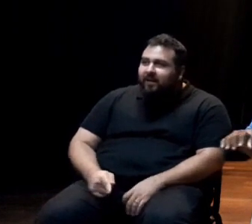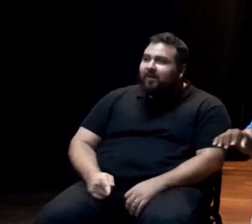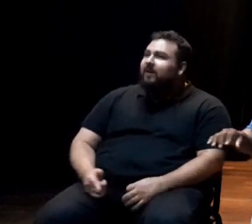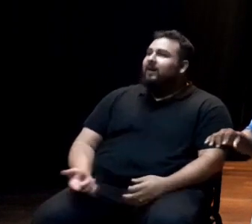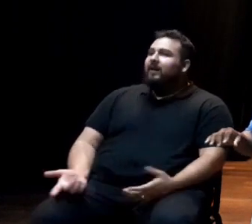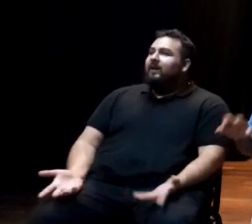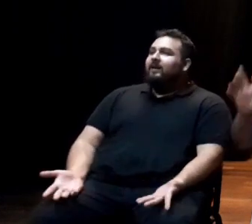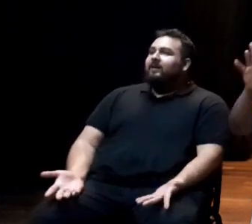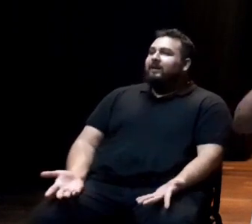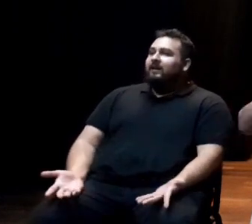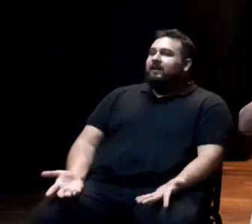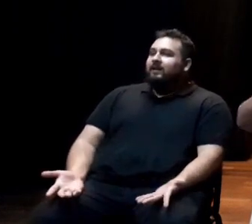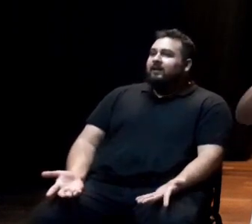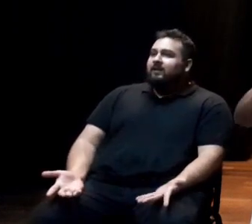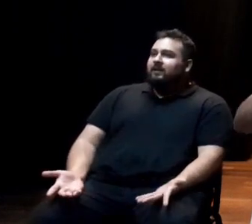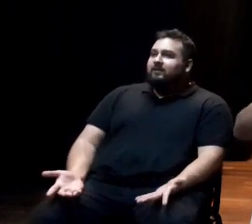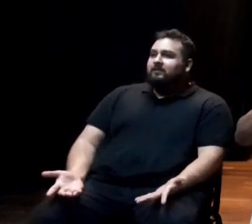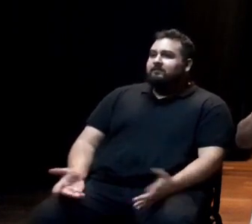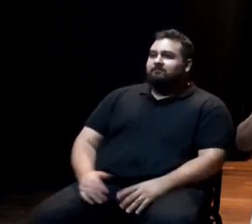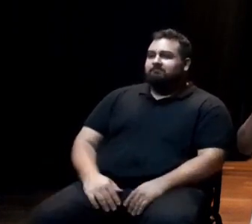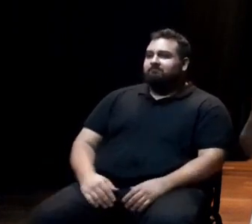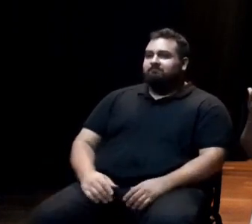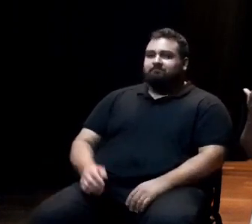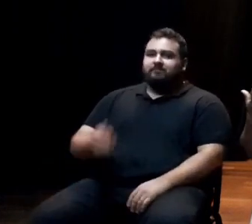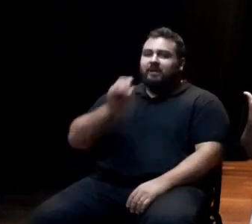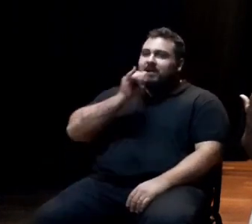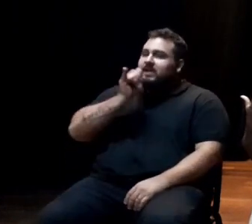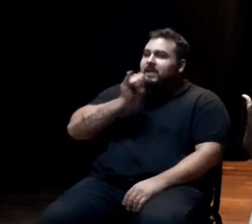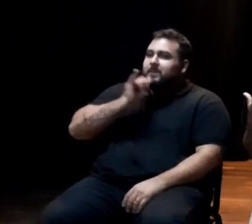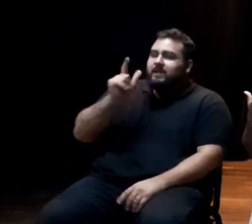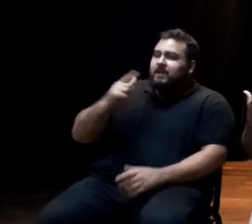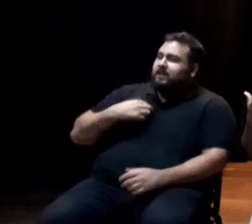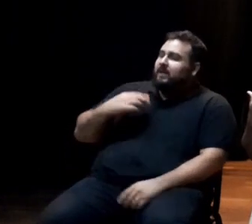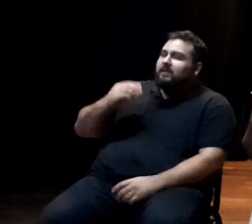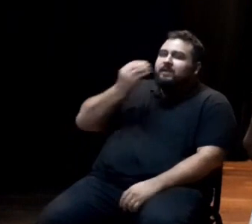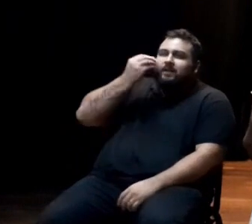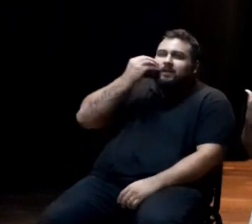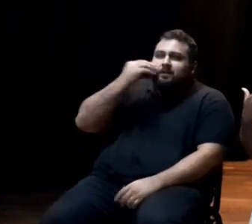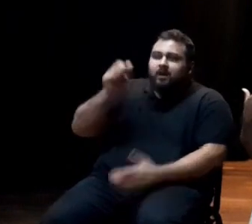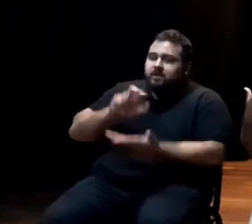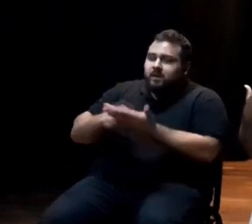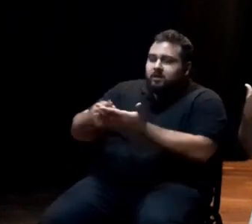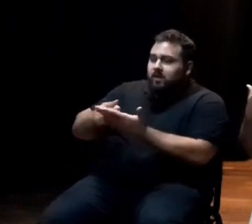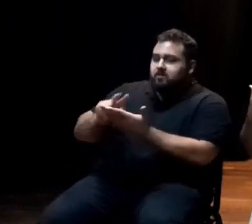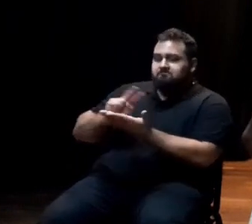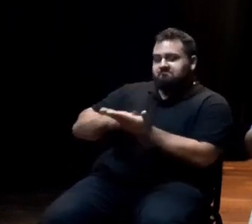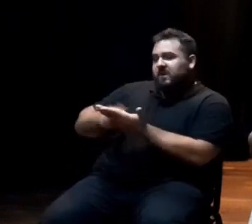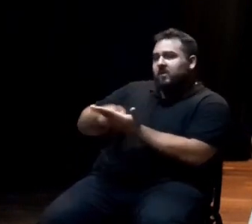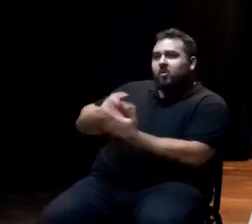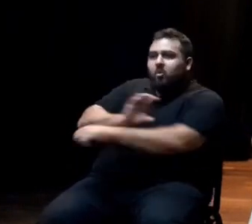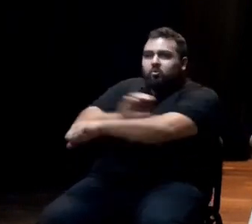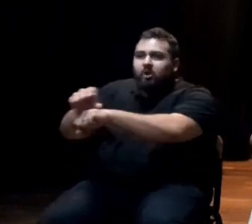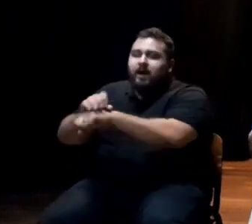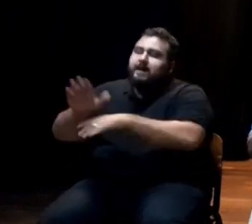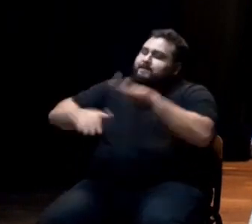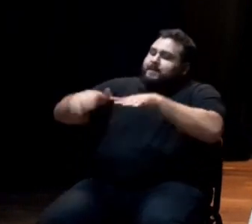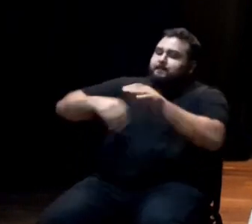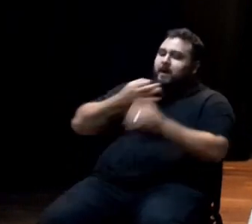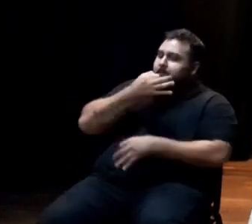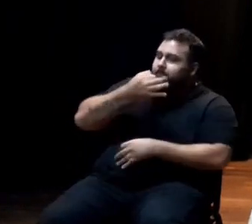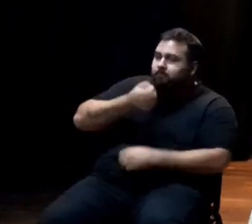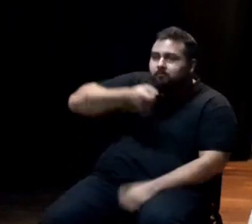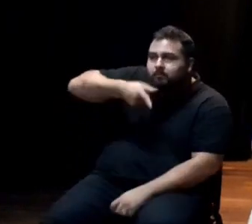mundo riu, mas ele não riu. Então, por exemplo, que ele está falando, ele está tentando trazer a questão cultural de, por exemplo, às vezes uma piada